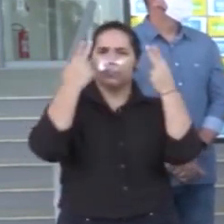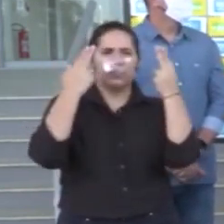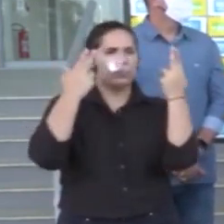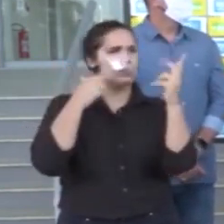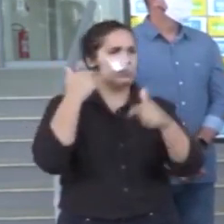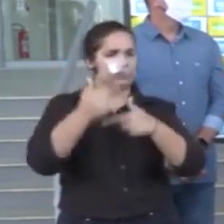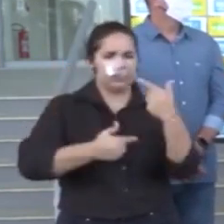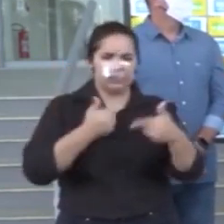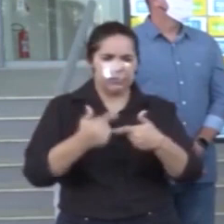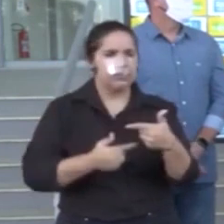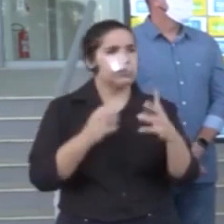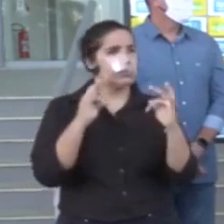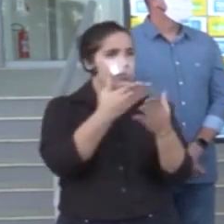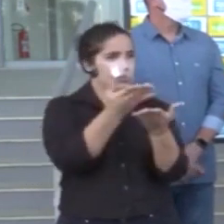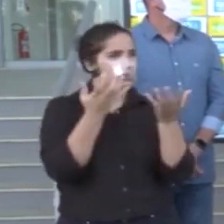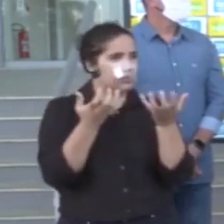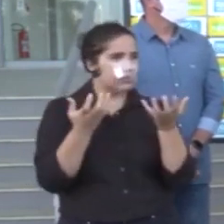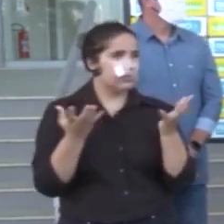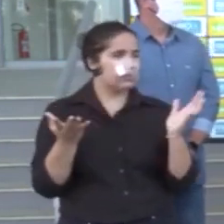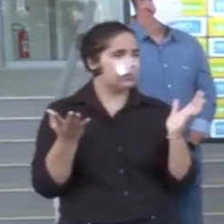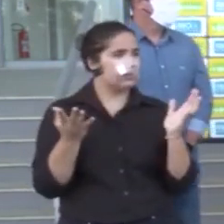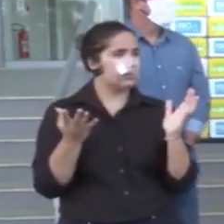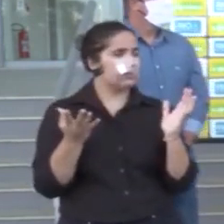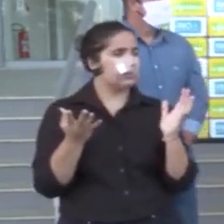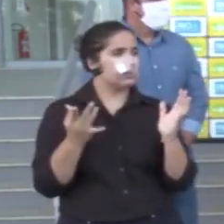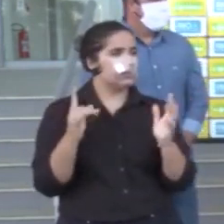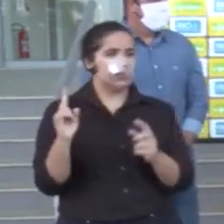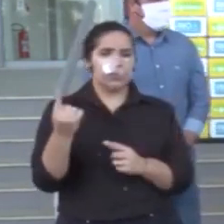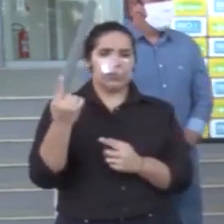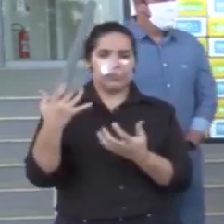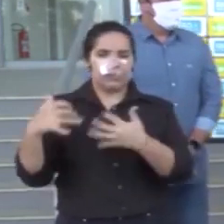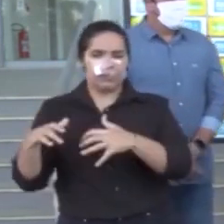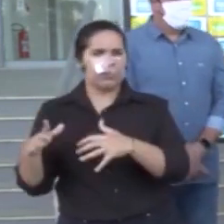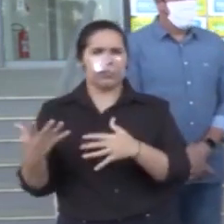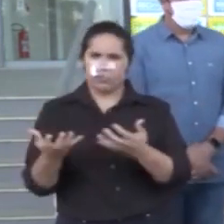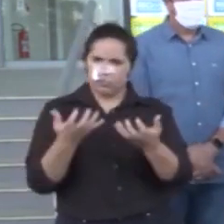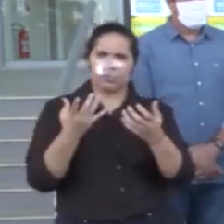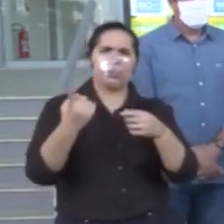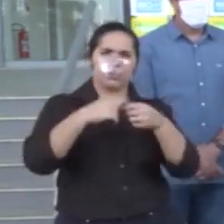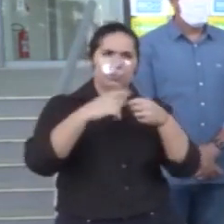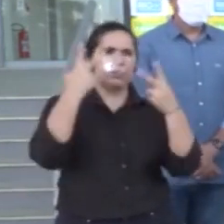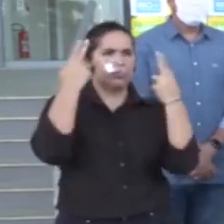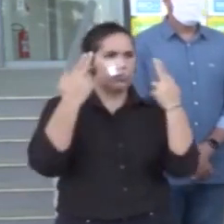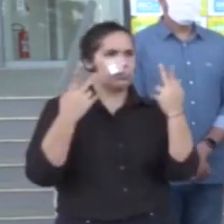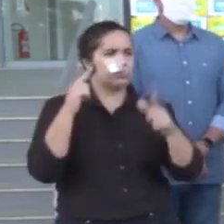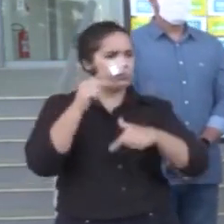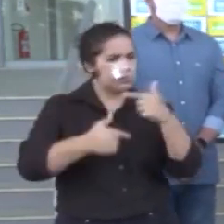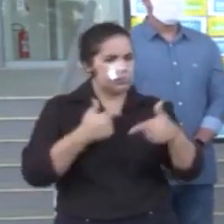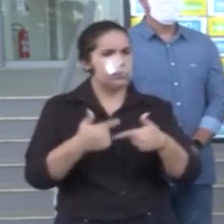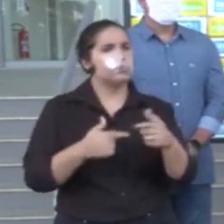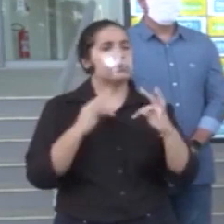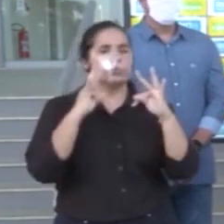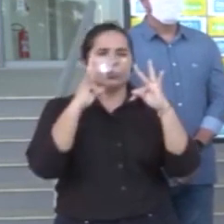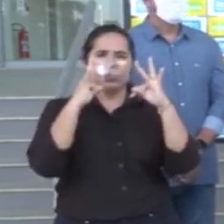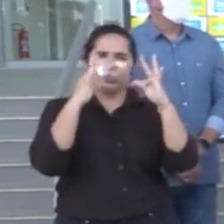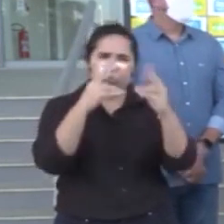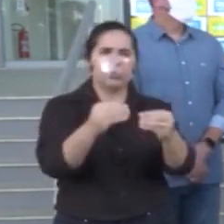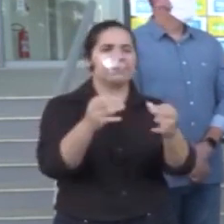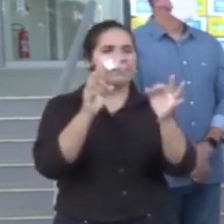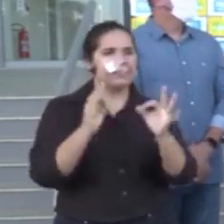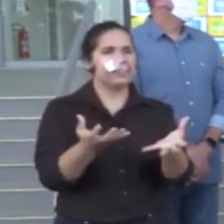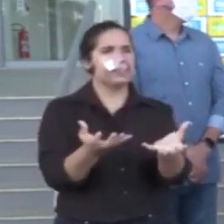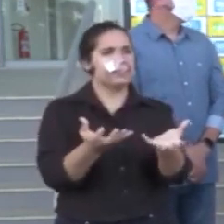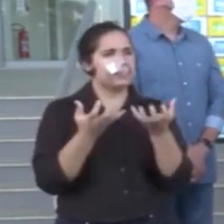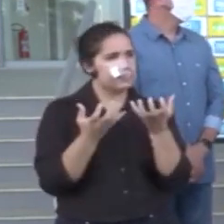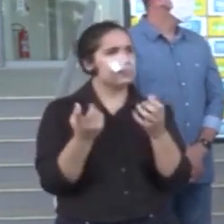atividades. Todos nós queremos. Não há um carioca que não queira. Eu garanto a vocês, todos os cariocas